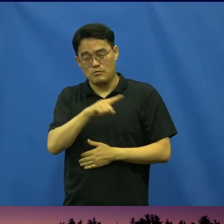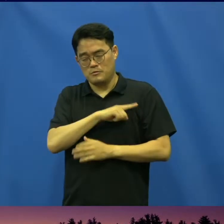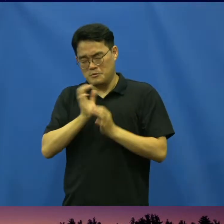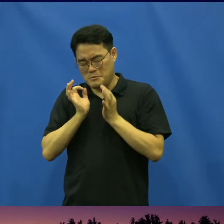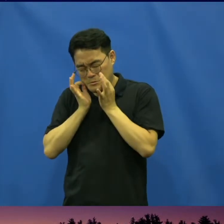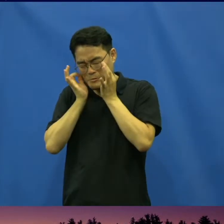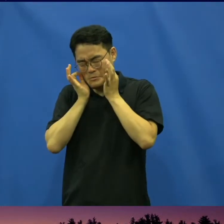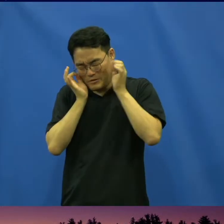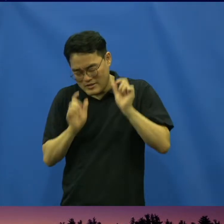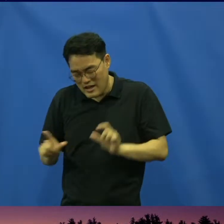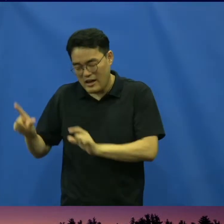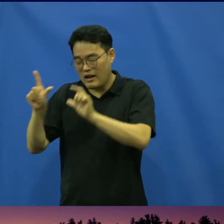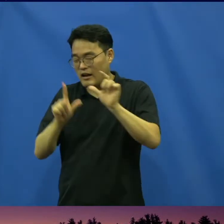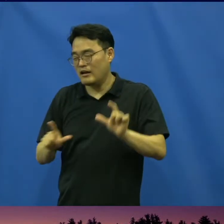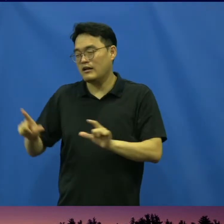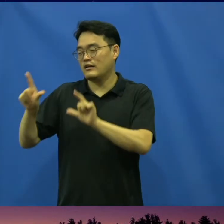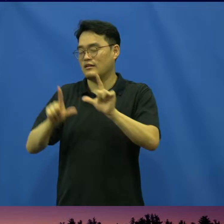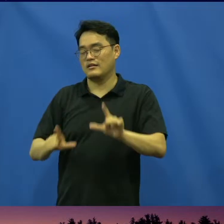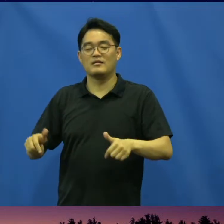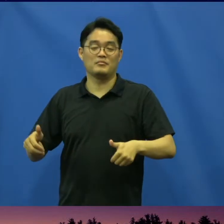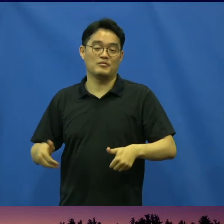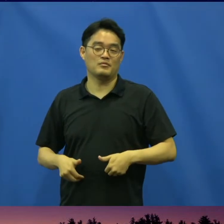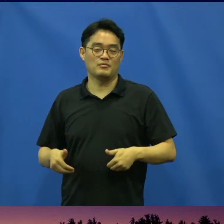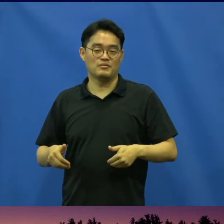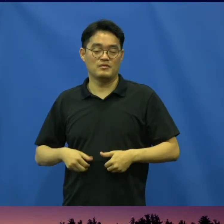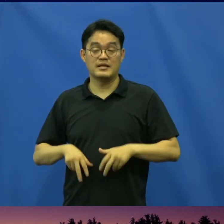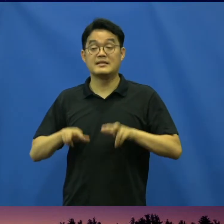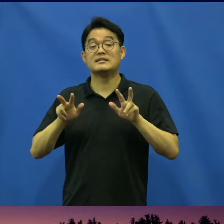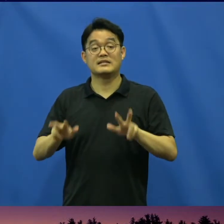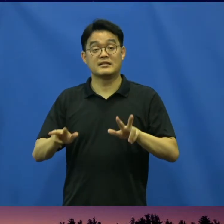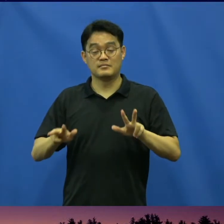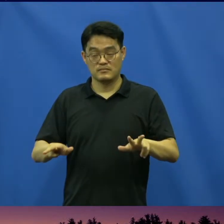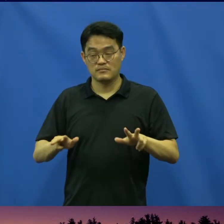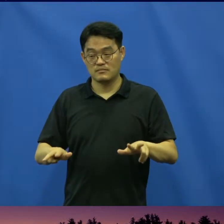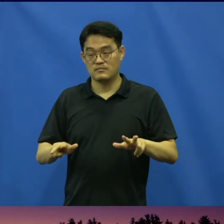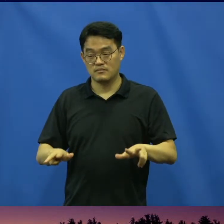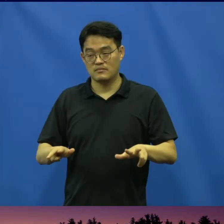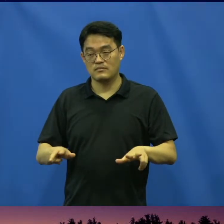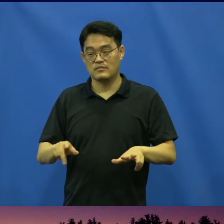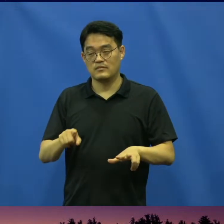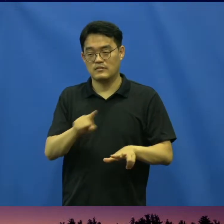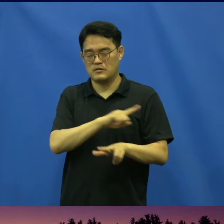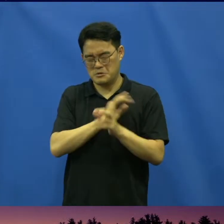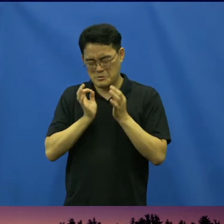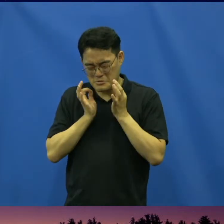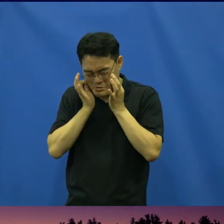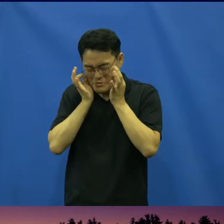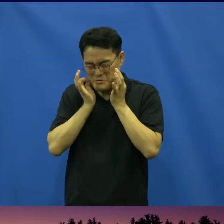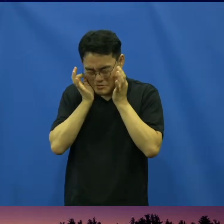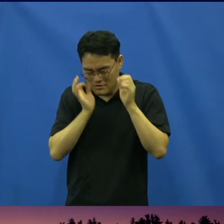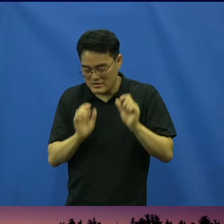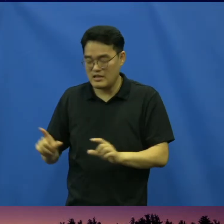right now, 지금 이 순간. 노래도 있지.